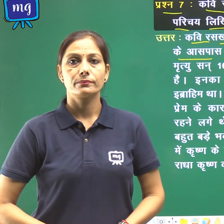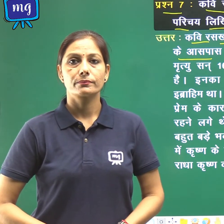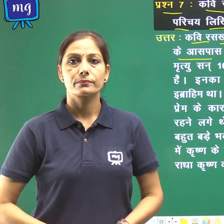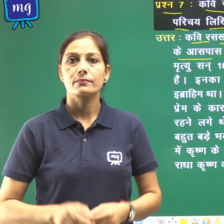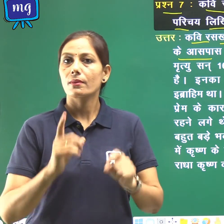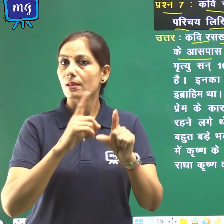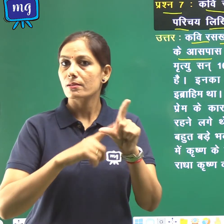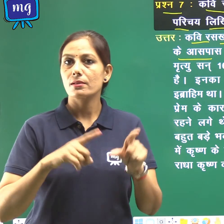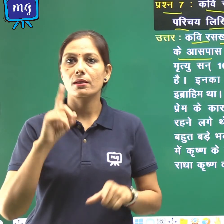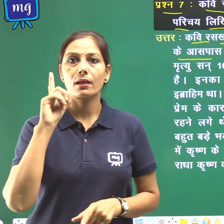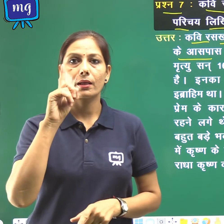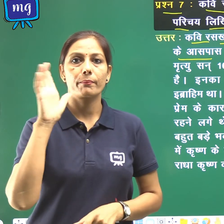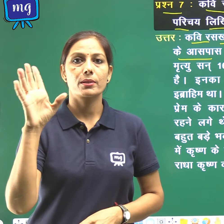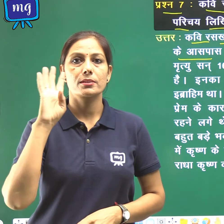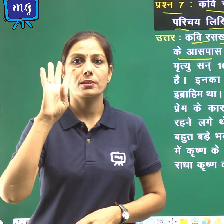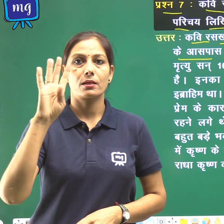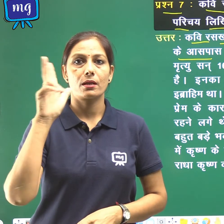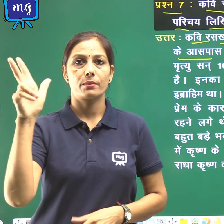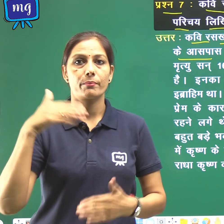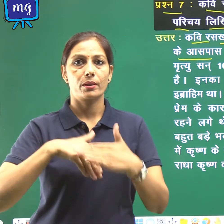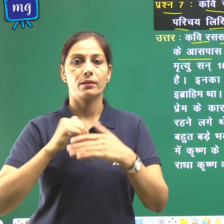सन 1548 में